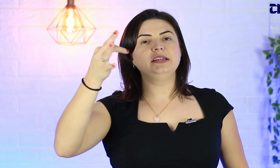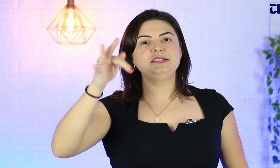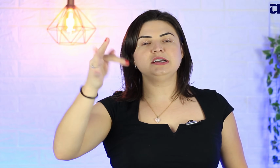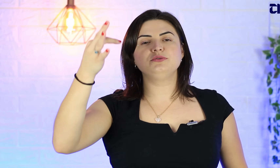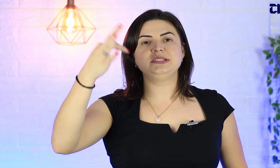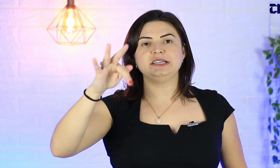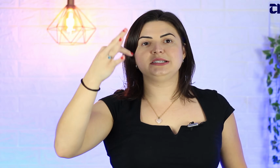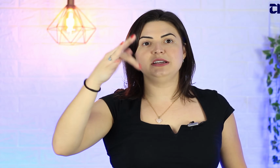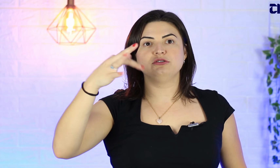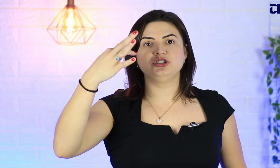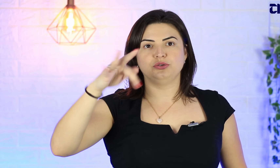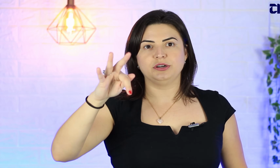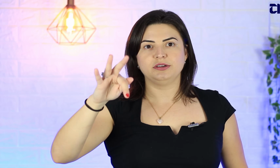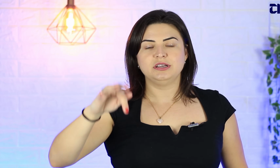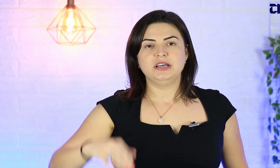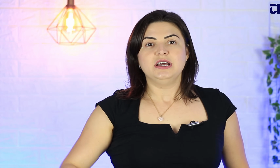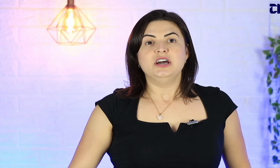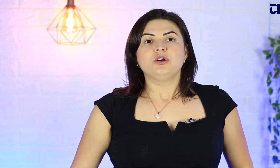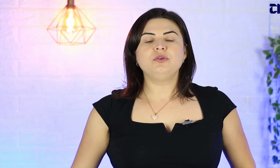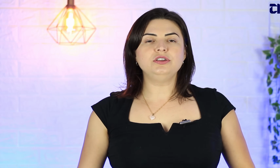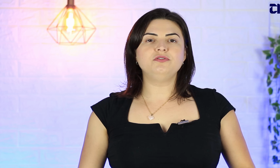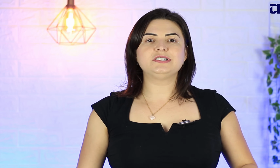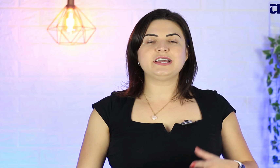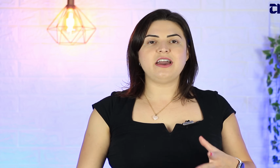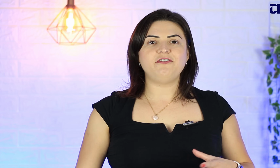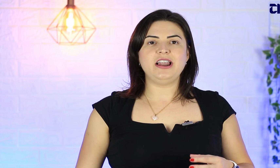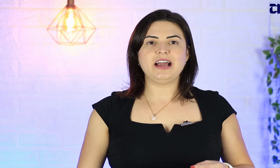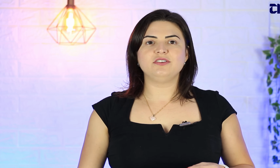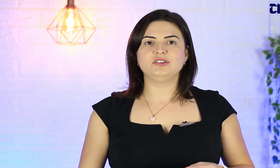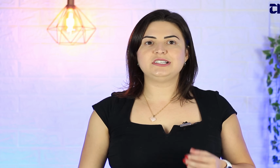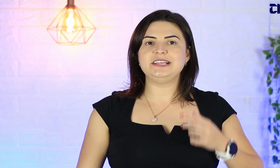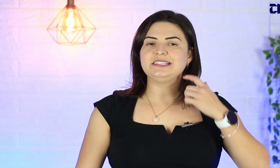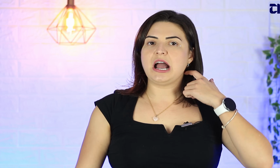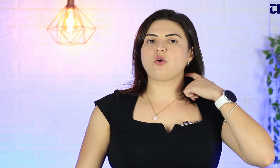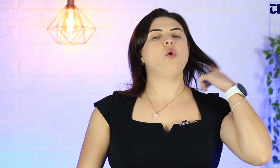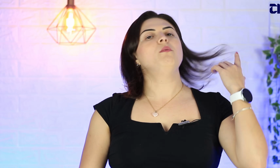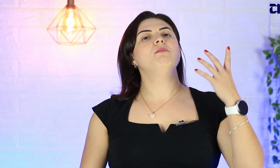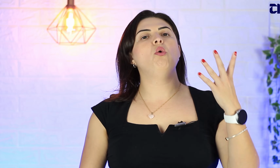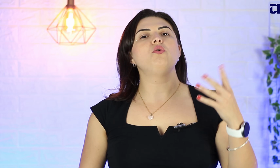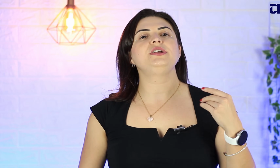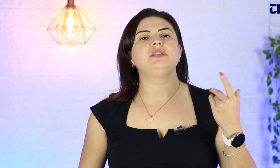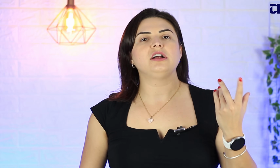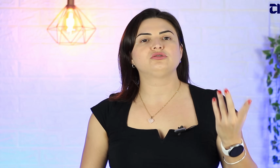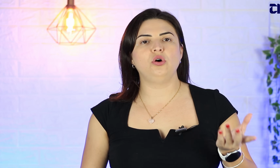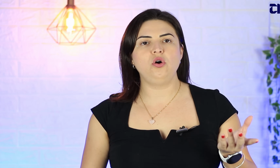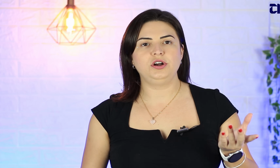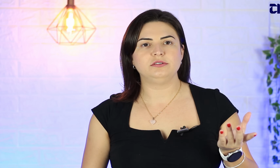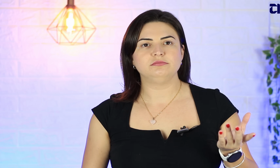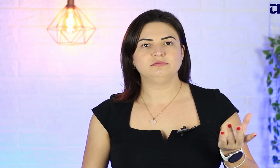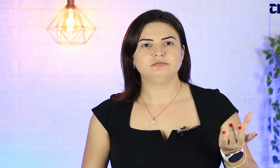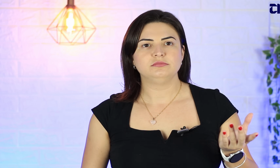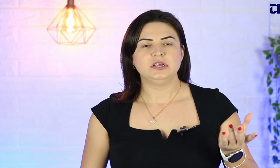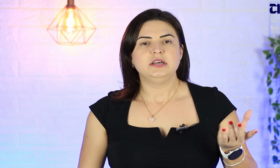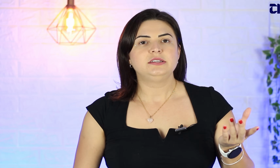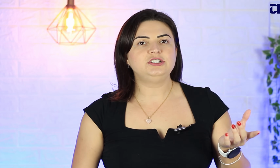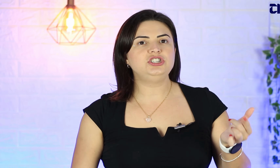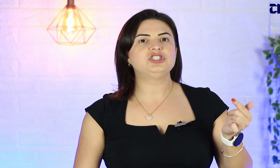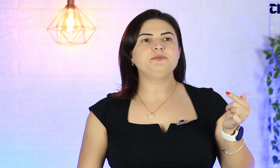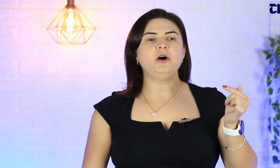Balançando assim, sinal de dor. Quando você quer falar que você está com muita dor, tem gente que